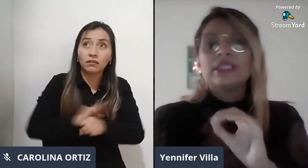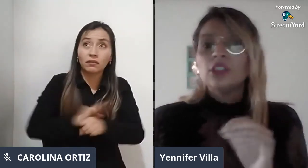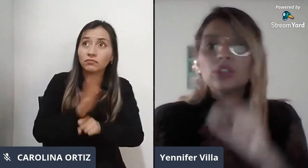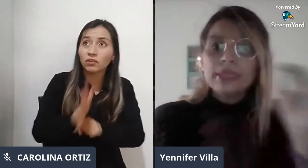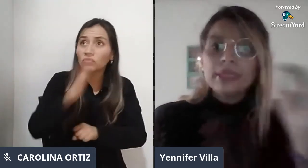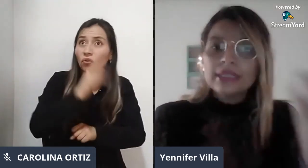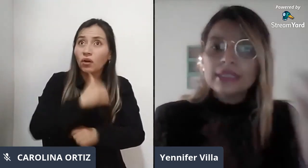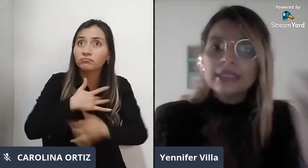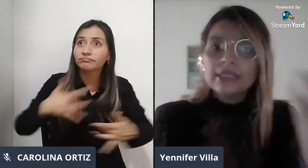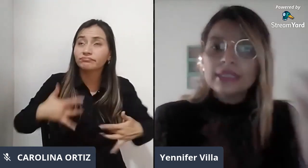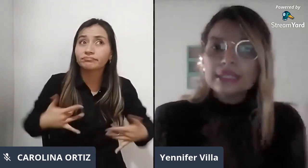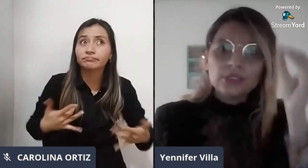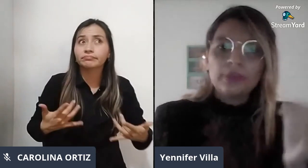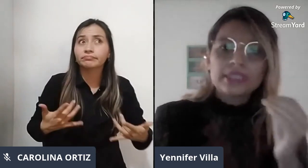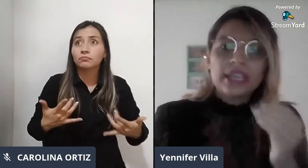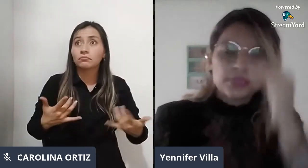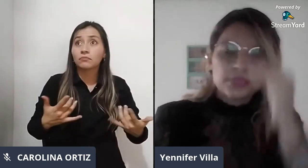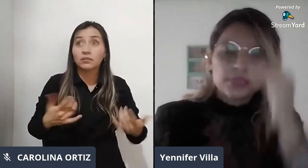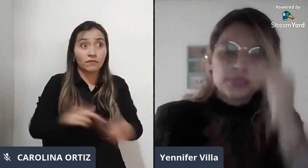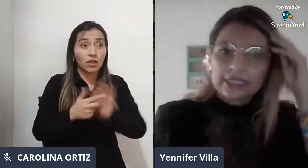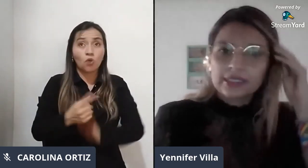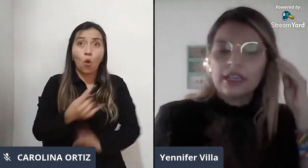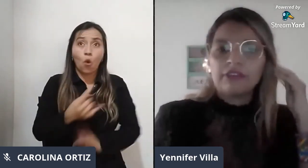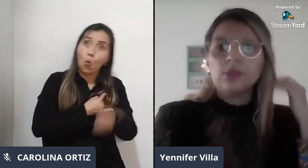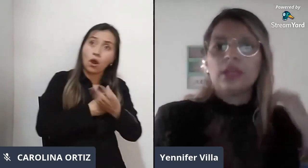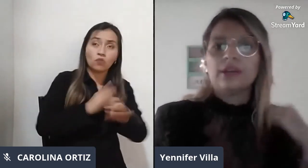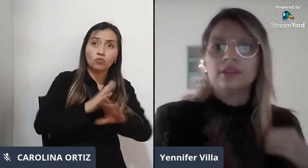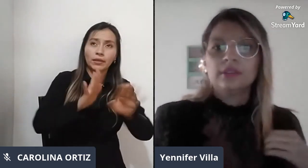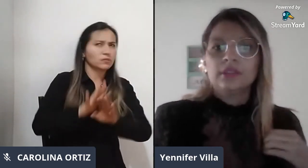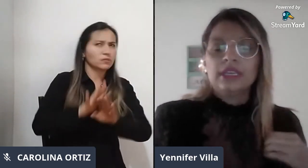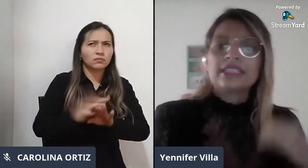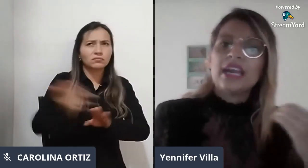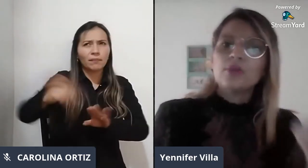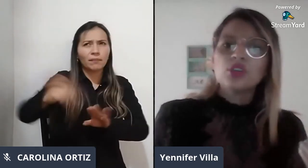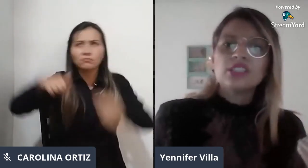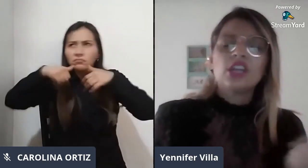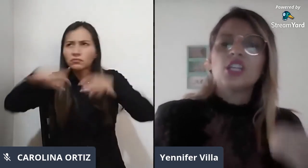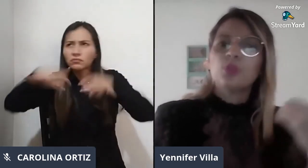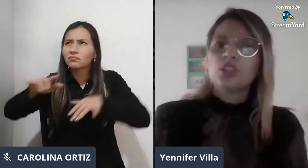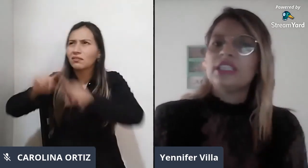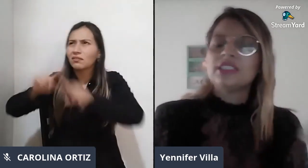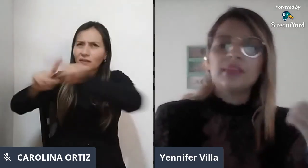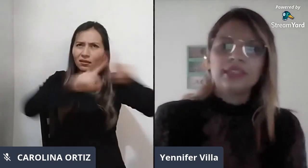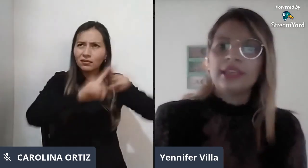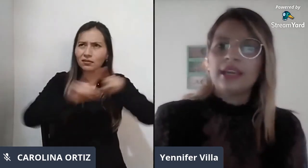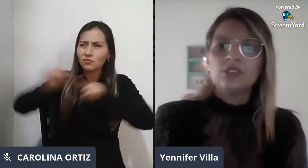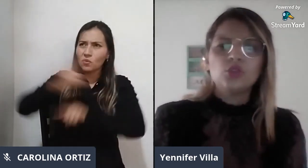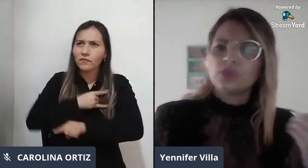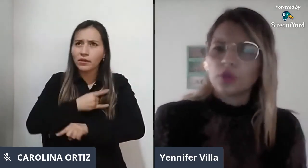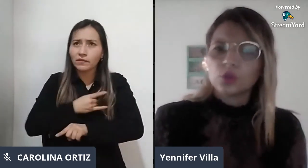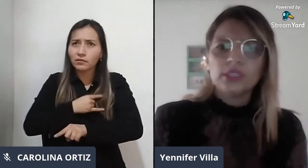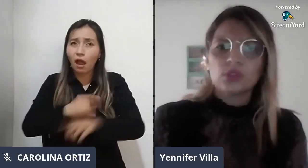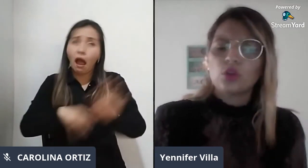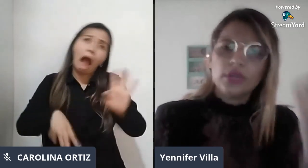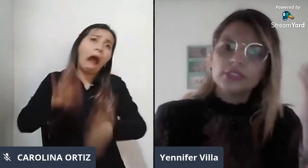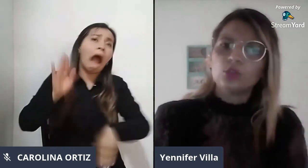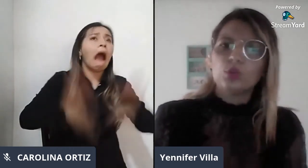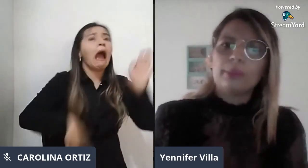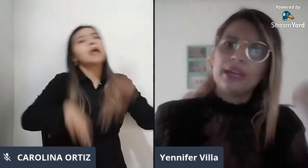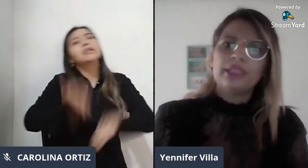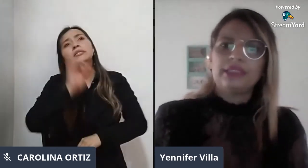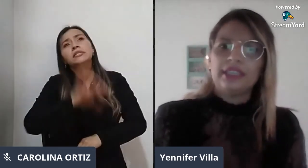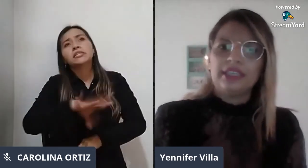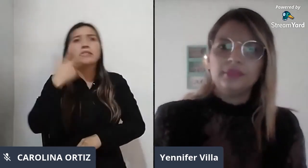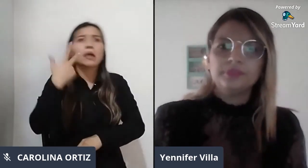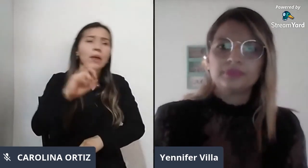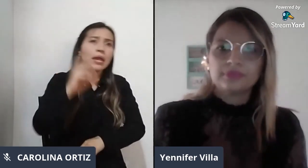Pero así no solamente es de la pedagógica, es de las universidades públicas la figura. Que seamos ocasionales por 15 y 20 años no es fortuito, es toda una